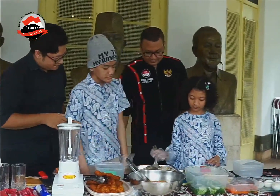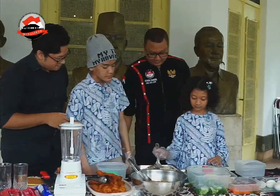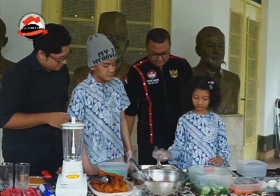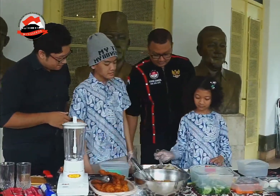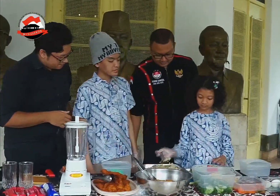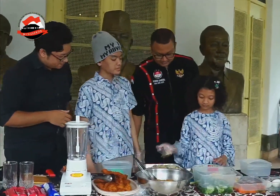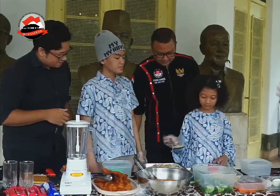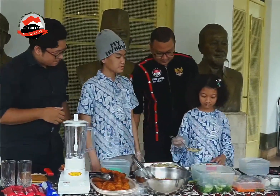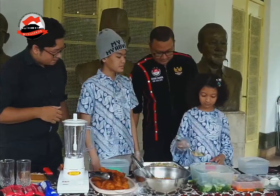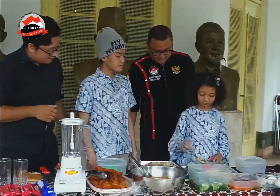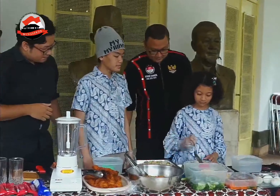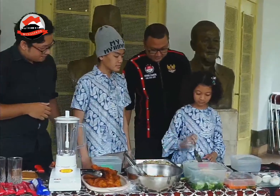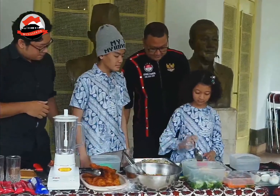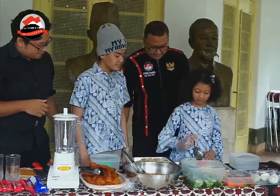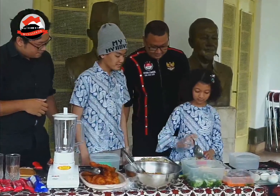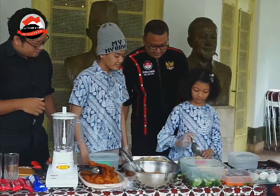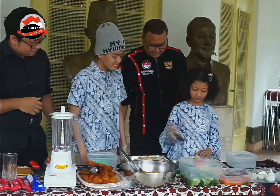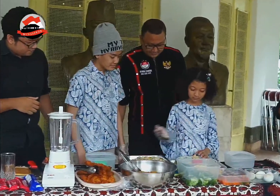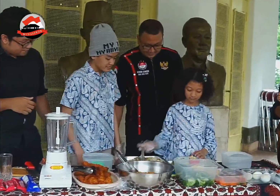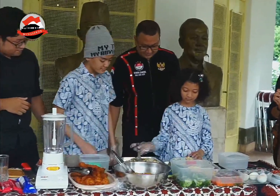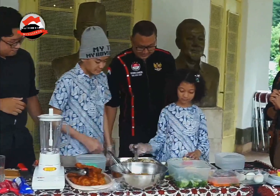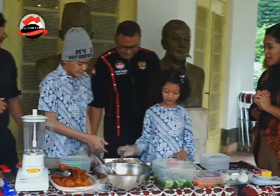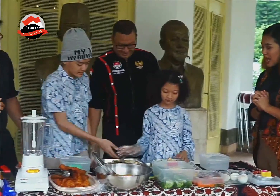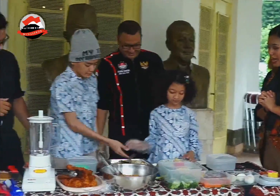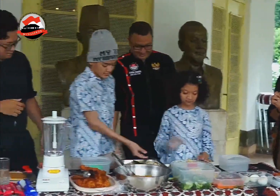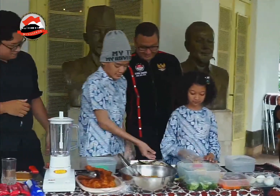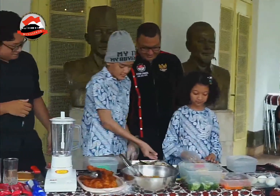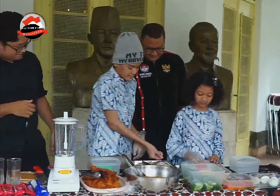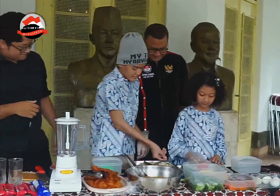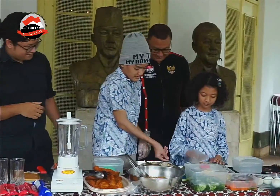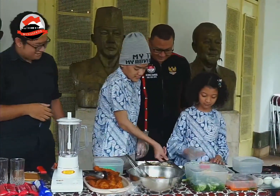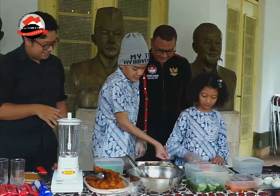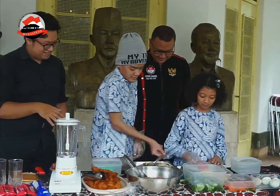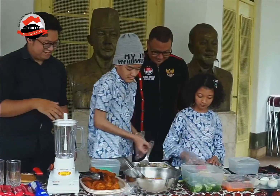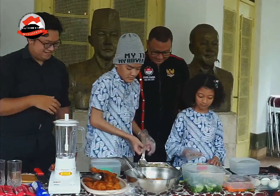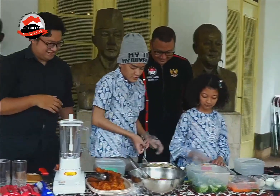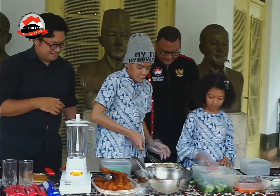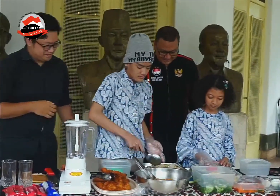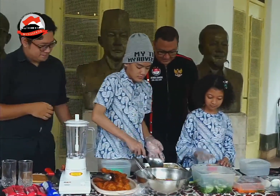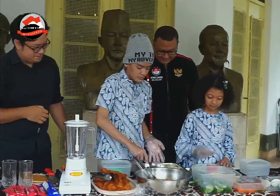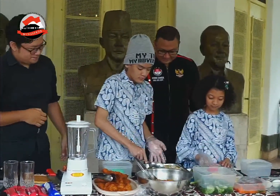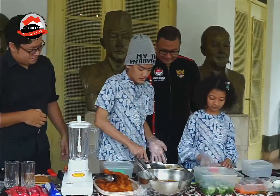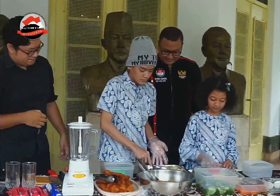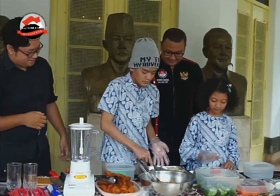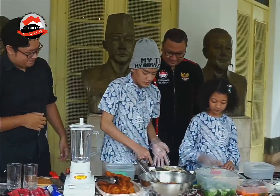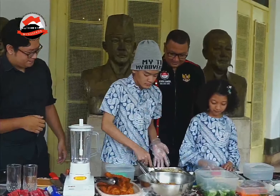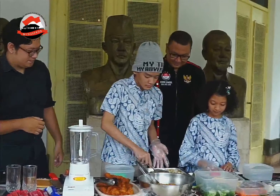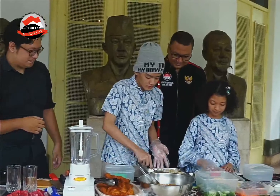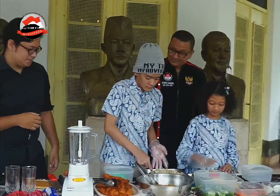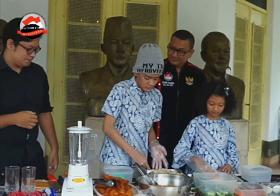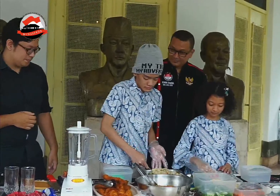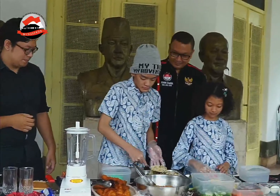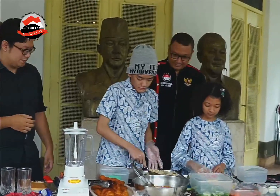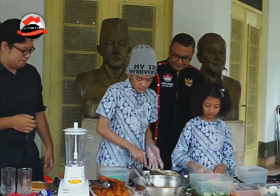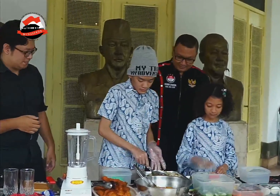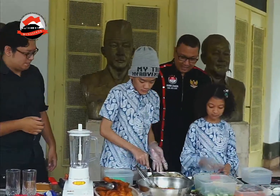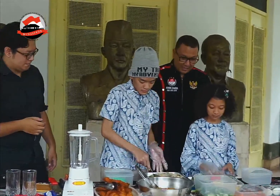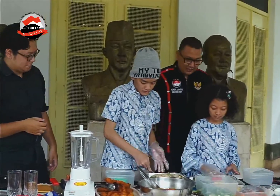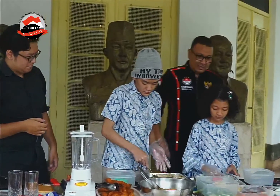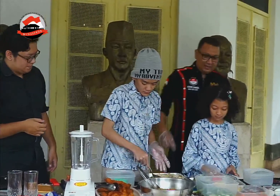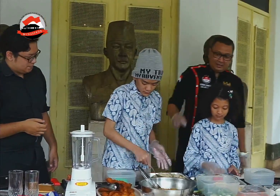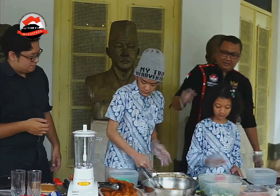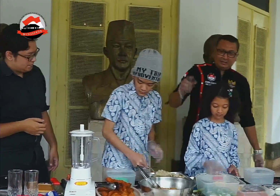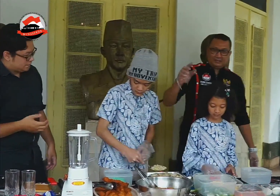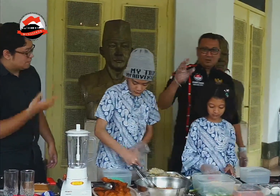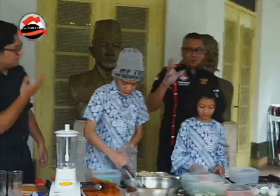Oke. Oh iya, itu cuma satu ya. Ntar menang Pak, menang nada lagi kalau misalnya buru-buru. Oke, kita lihat nih kalau kreasinya nah,